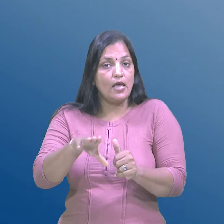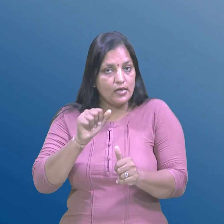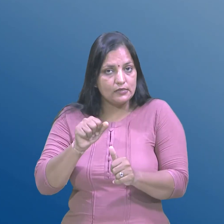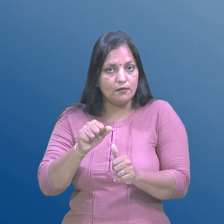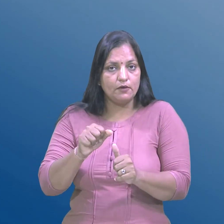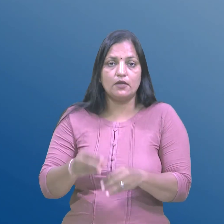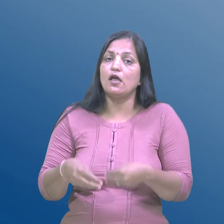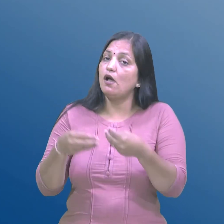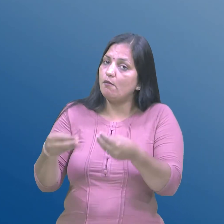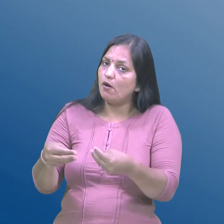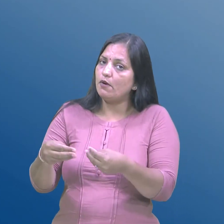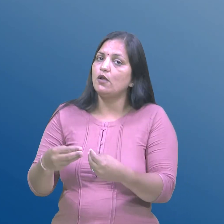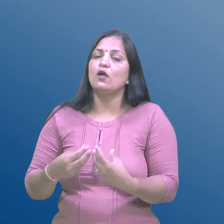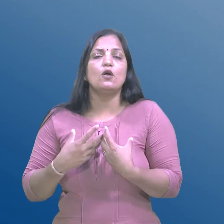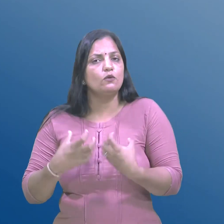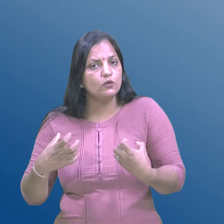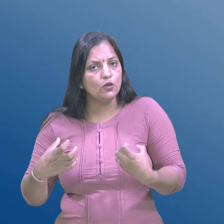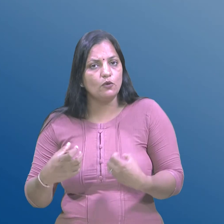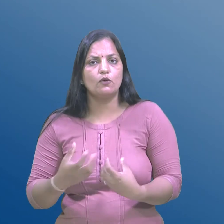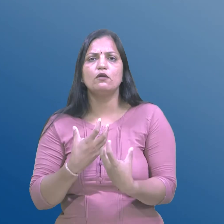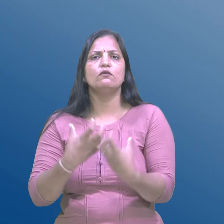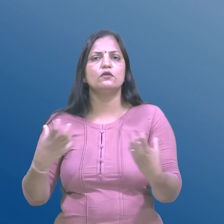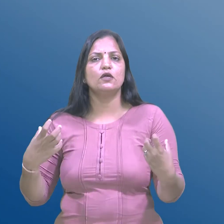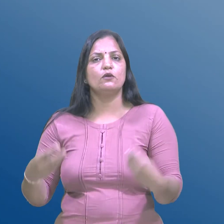આપવા જરૂરી સાધનો પૂરા પાડવામાં આવશે.